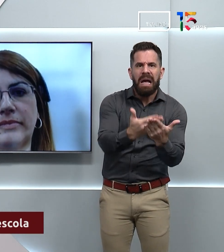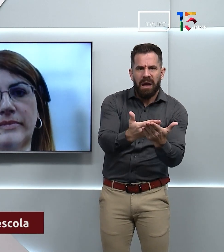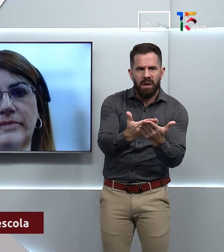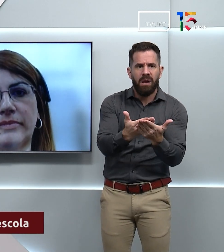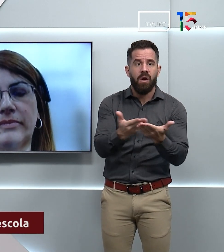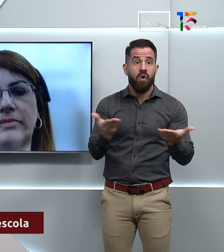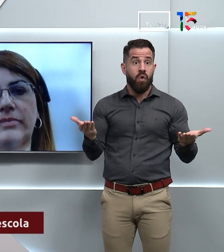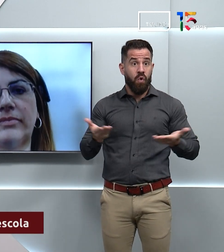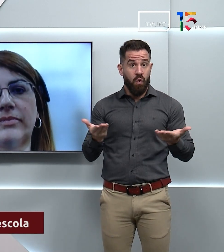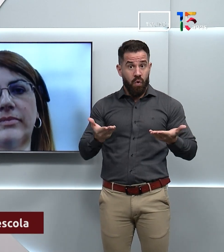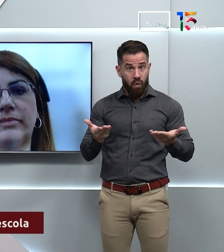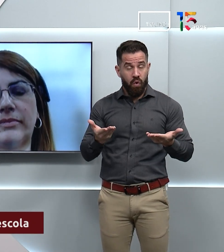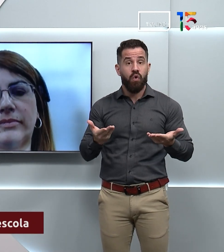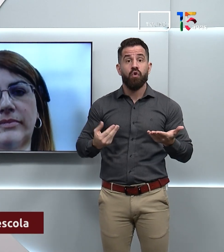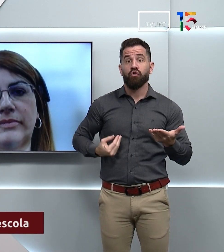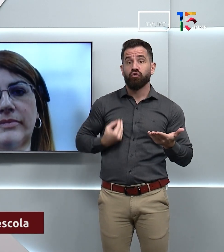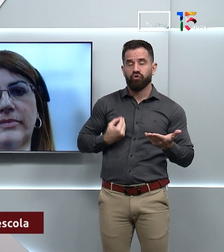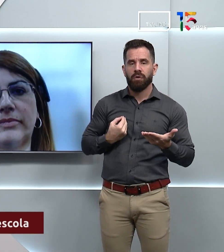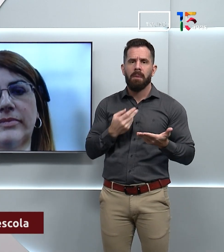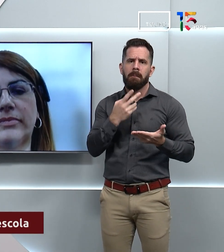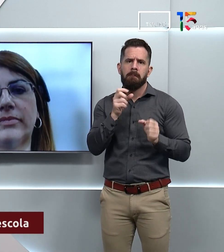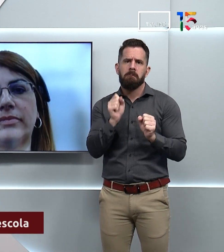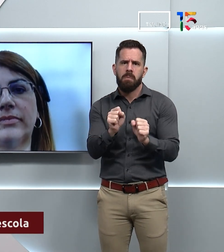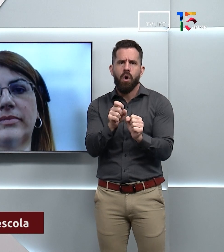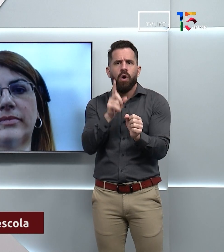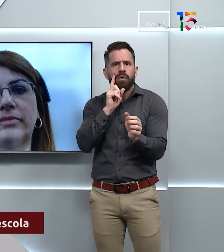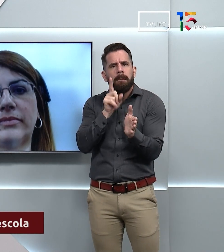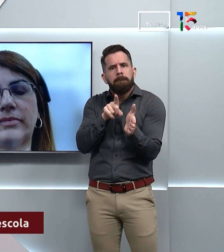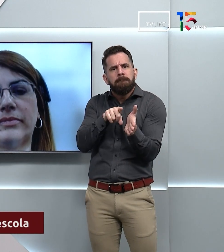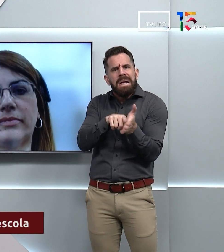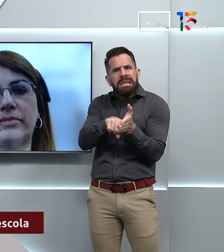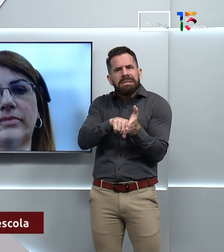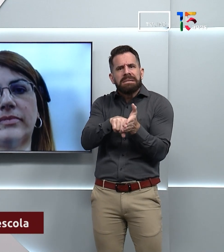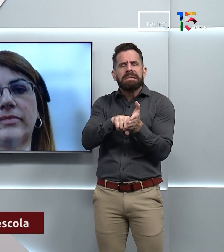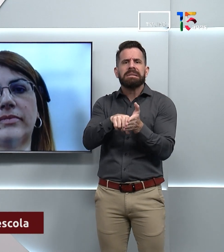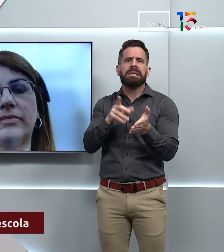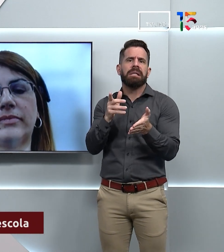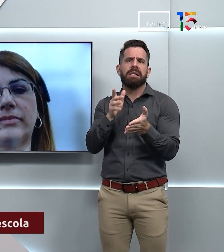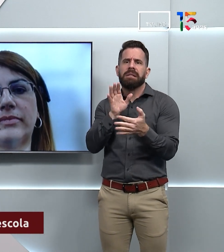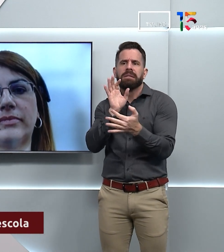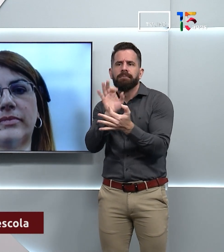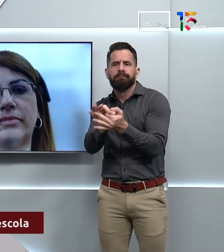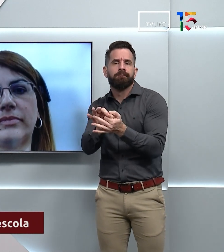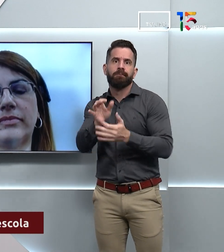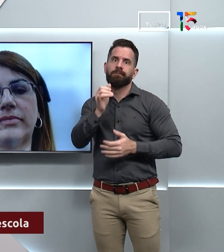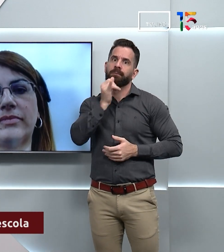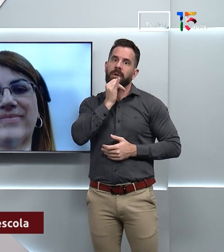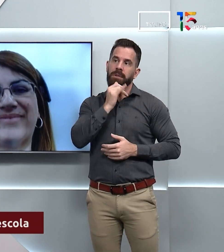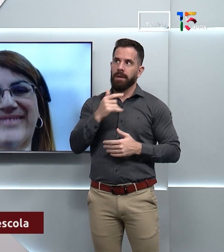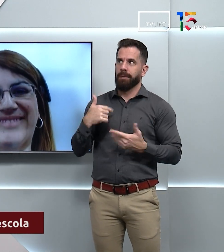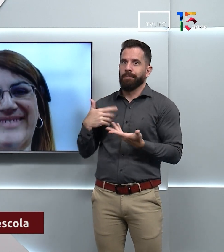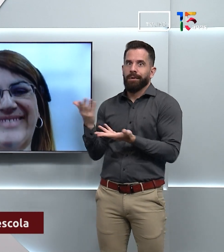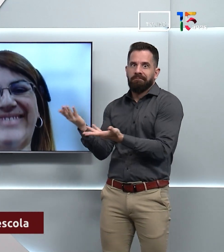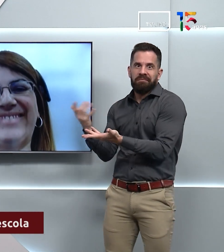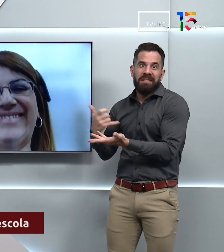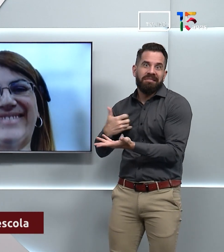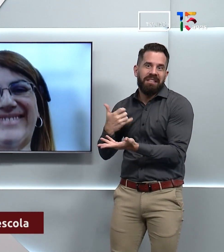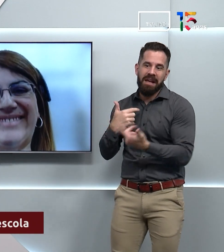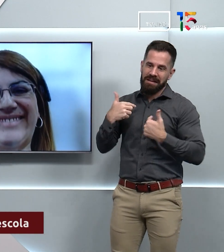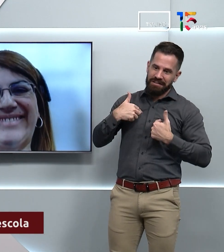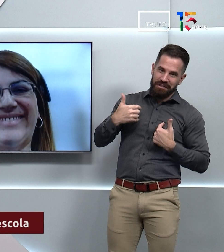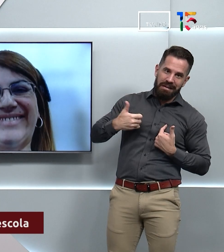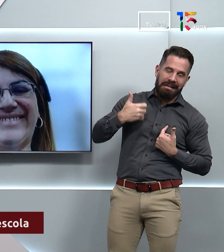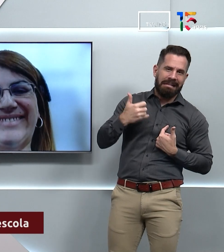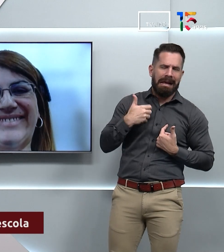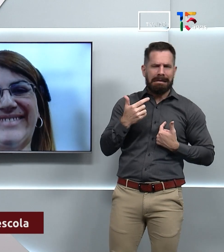pesquisas, por exemplo, né, para garantir um acesso mais facilitado à educação do que, por exemplo, pessoas na minha idade tiveram, né, que tinham